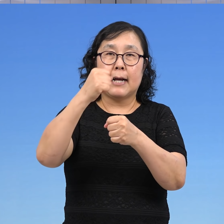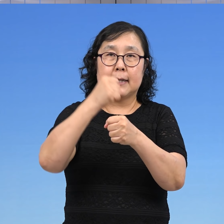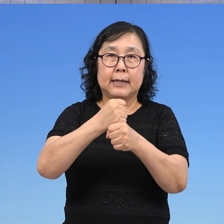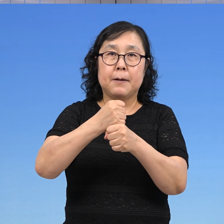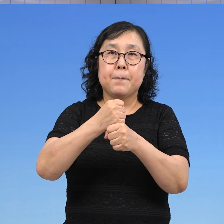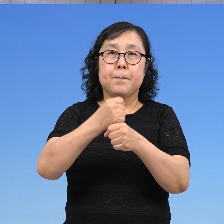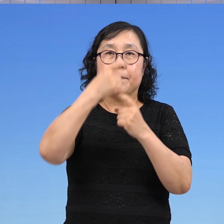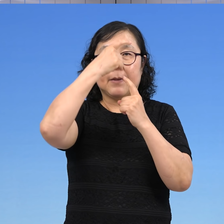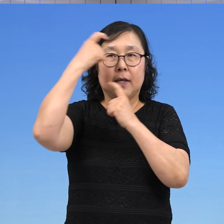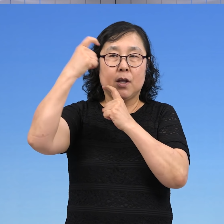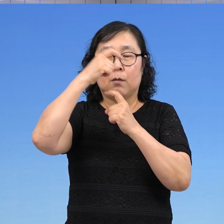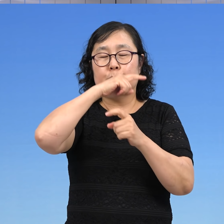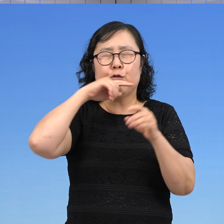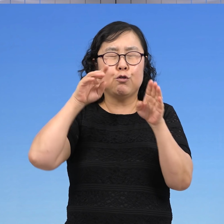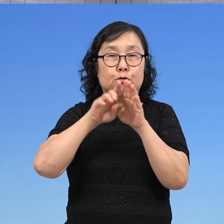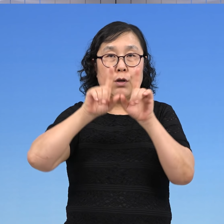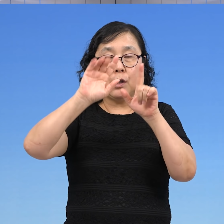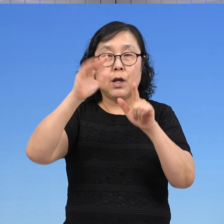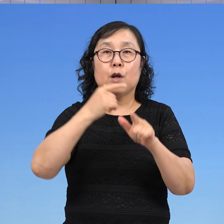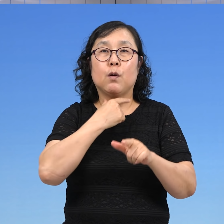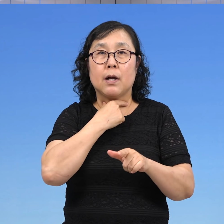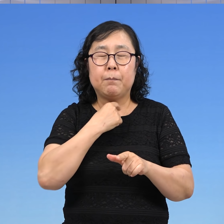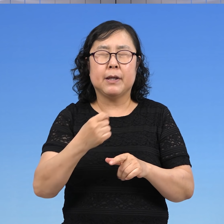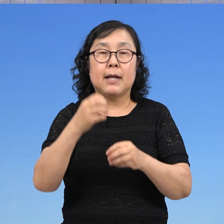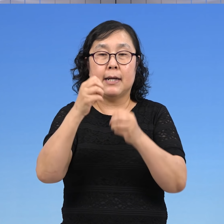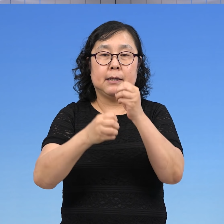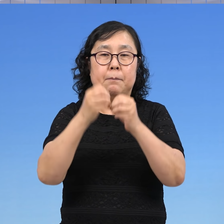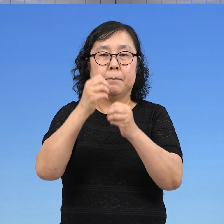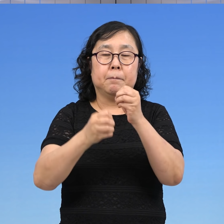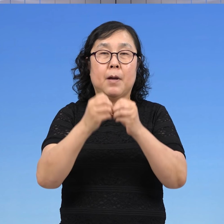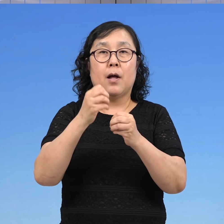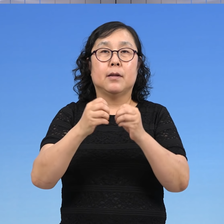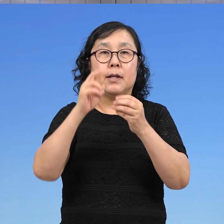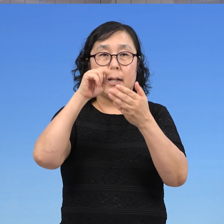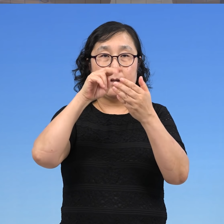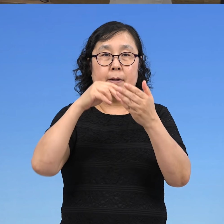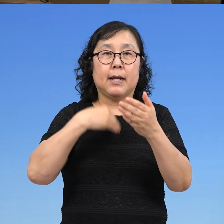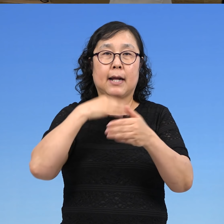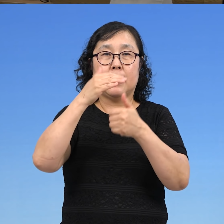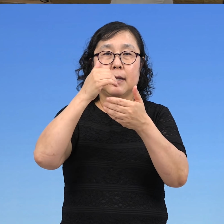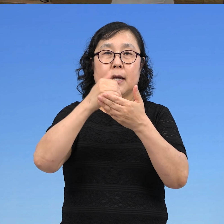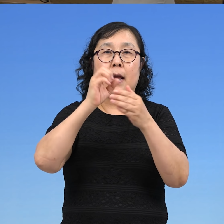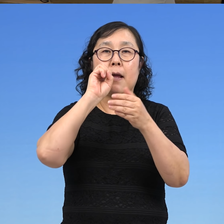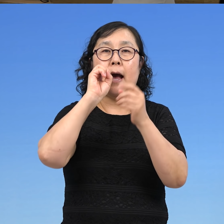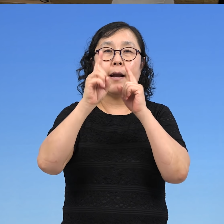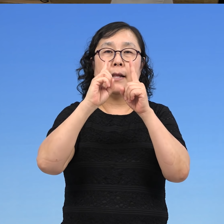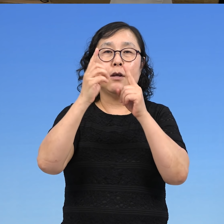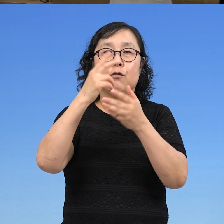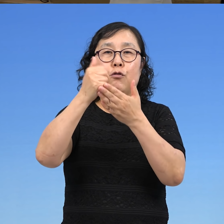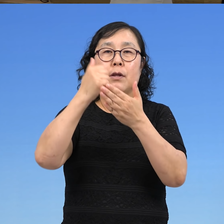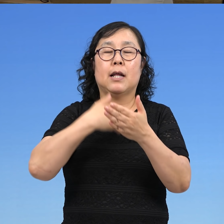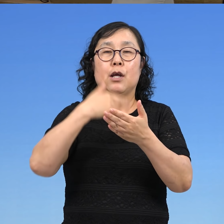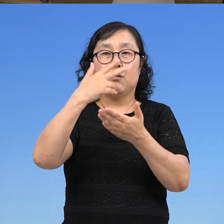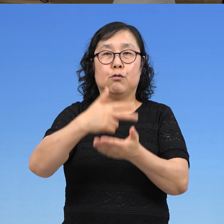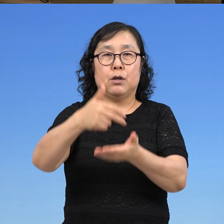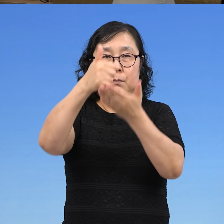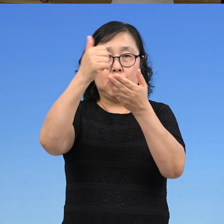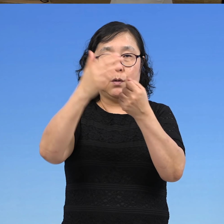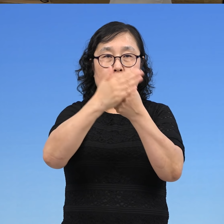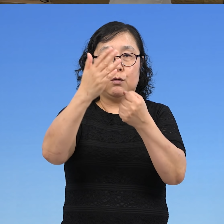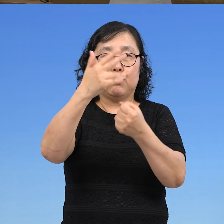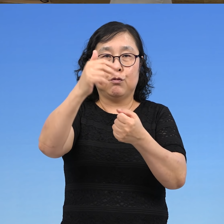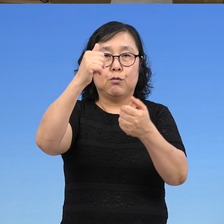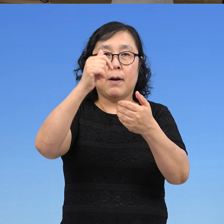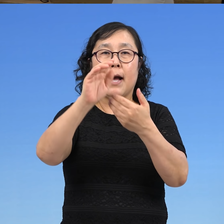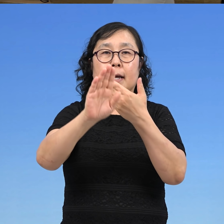창립 기념 주일이 되기를 바랍니다 시편 16 된 이제 읽고 말씀을 마치겠습니다 내가 여호와께 a 대 추 는 나 의